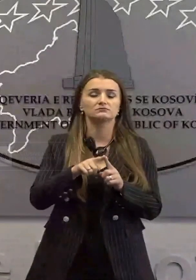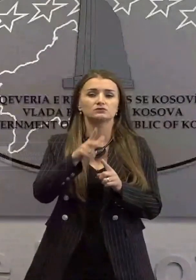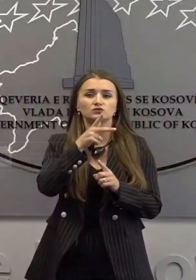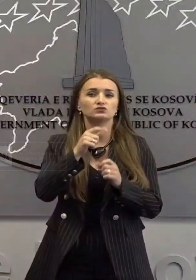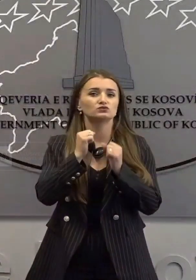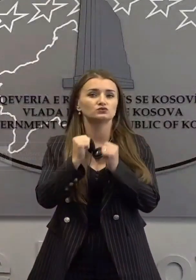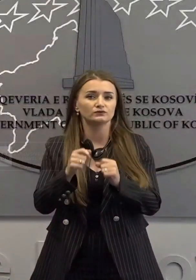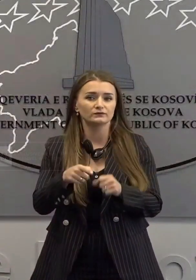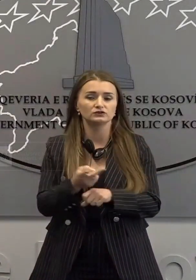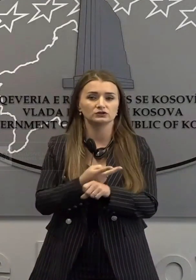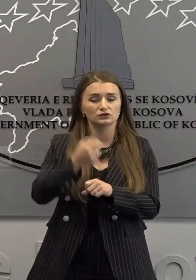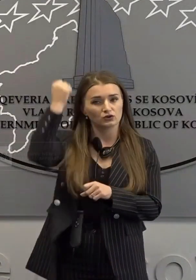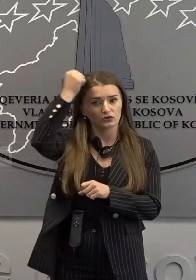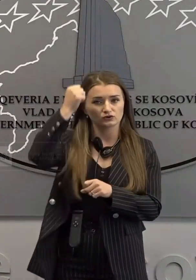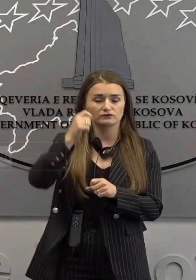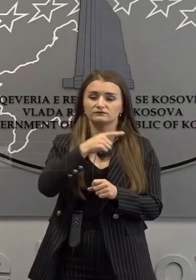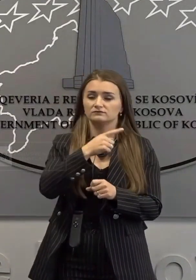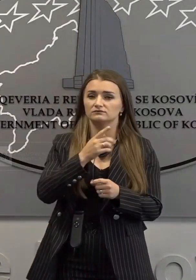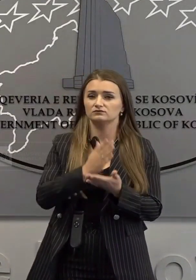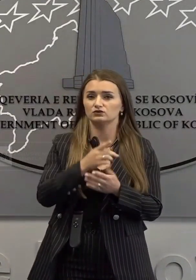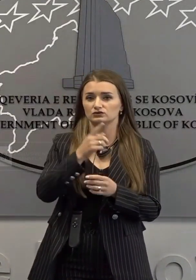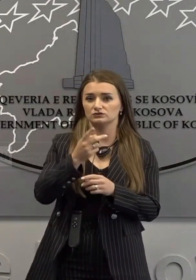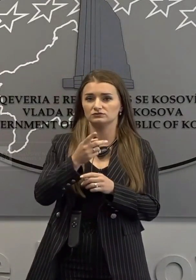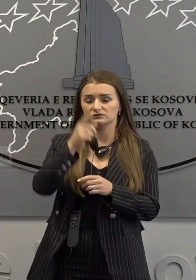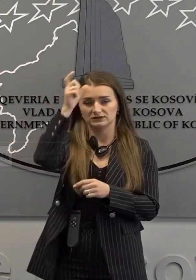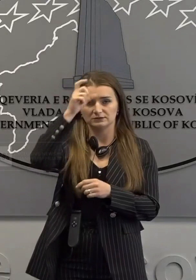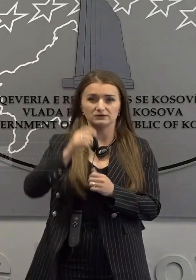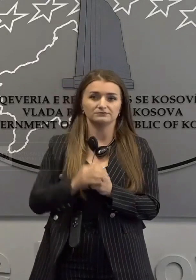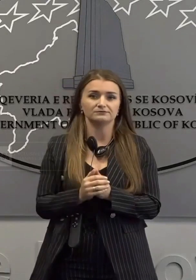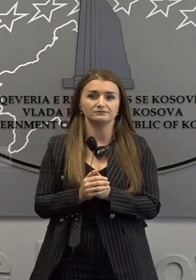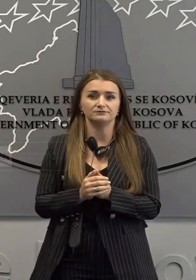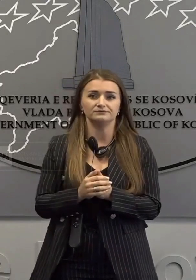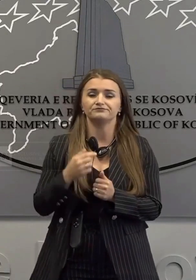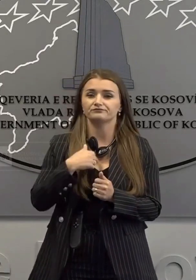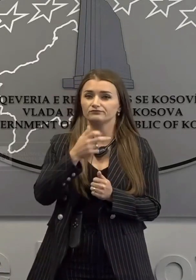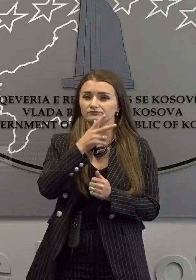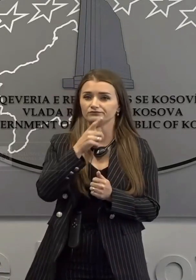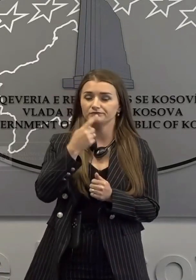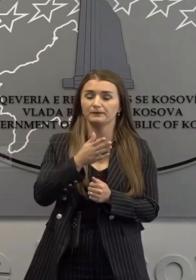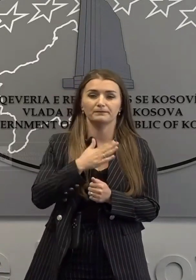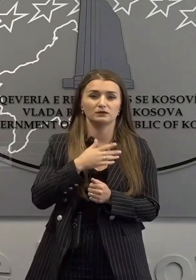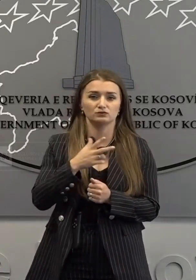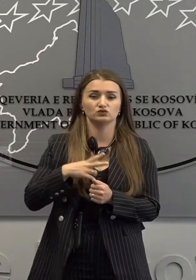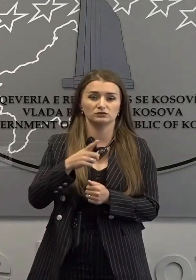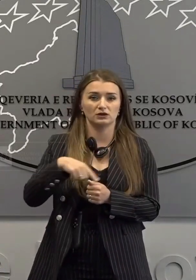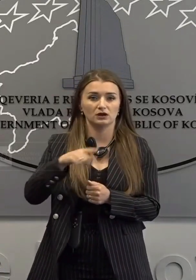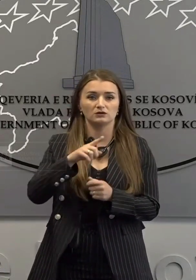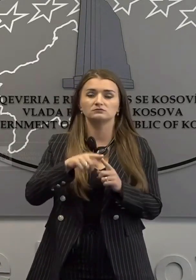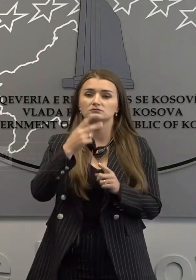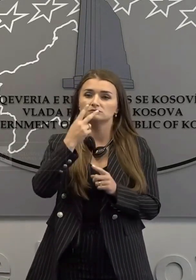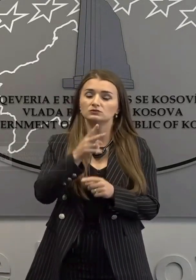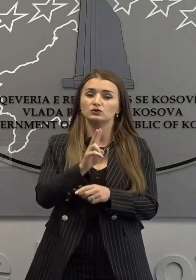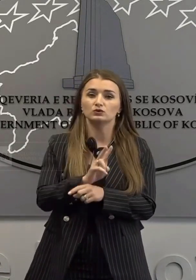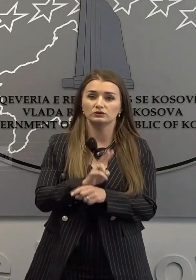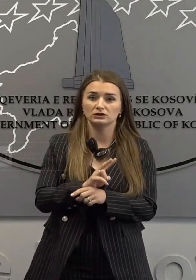saksisht shpërfytyrues i Serbisë. Unë i bëj thirrje edhe njëherë qytetarëve ton që të përcjellin me vëmendje dhe aktivisht të gjitha